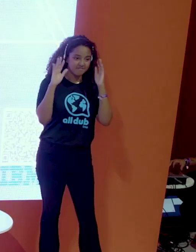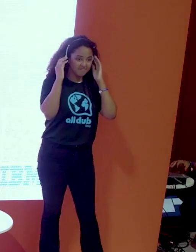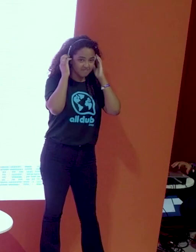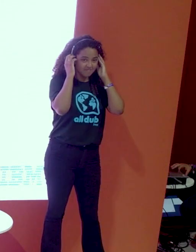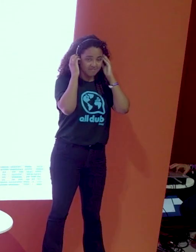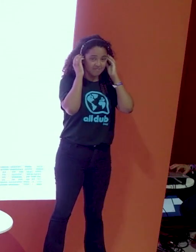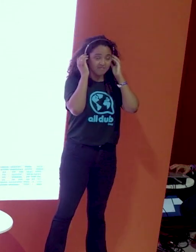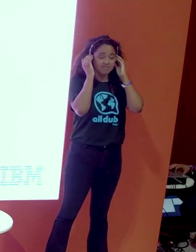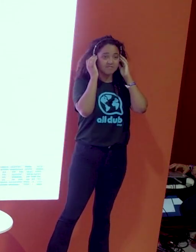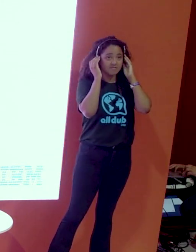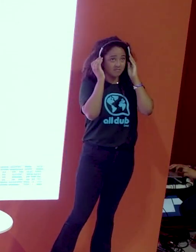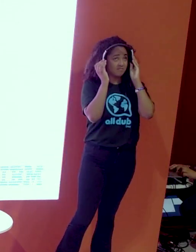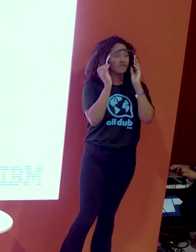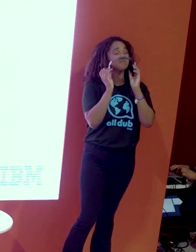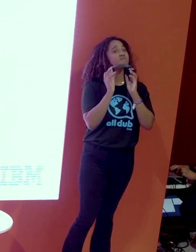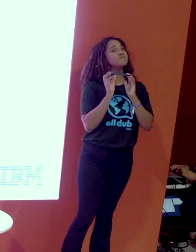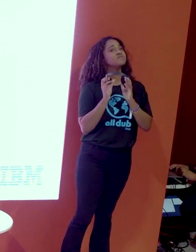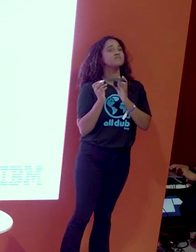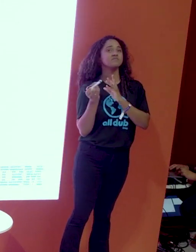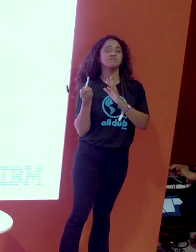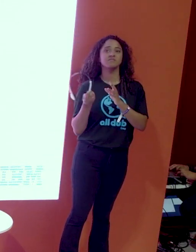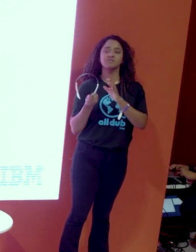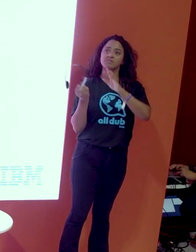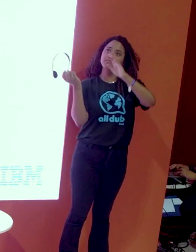Obrigado, João. Vocês me escutam bem?